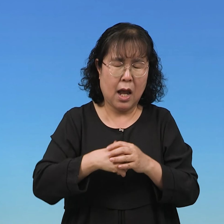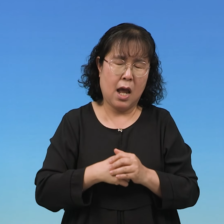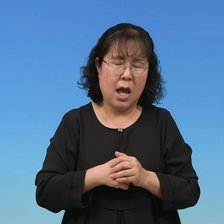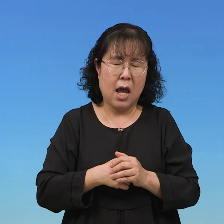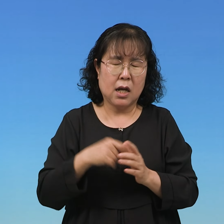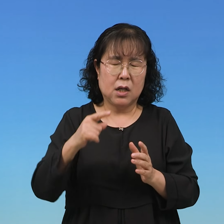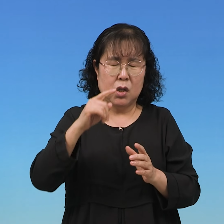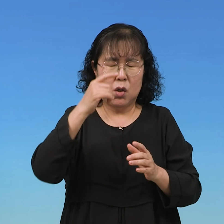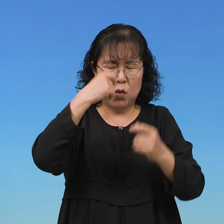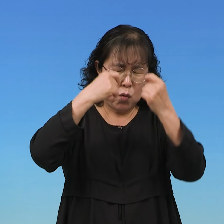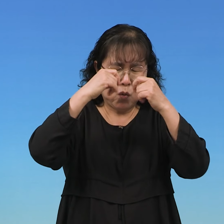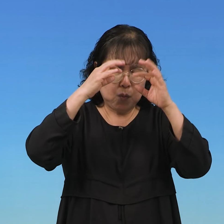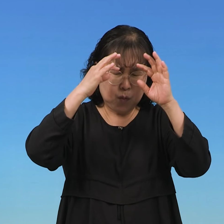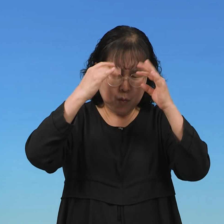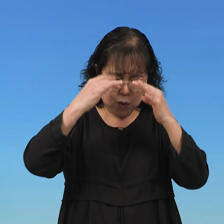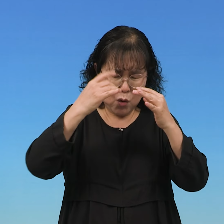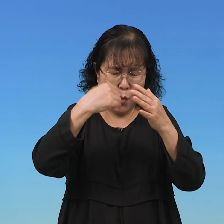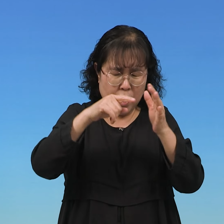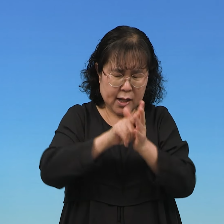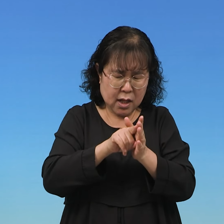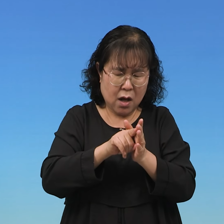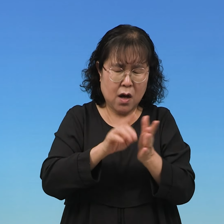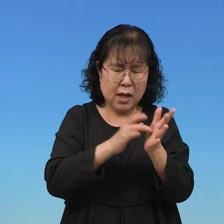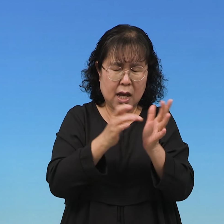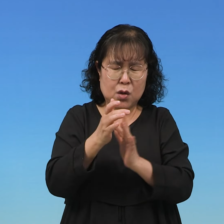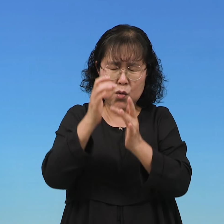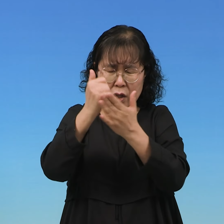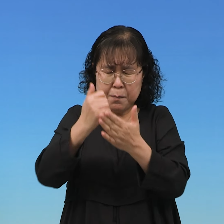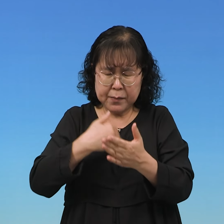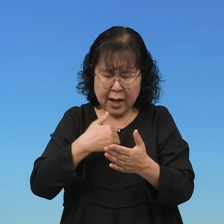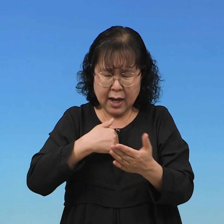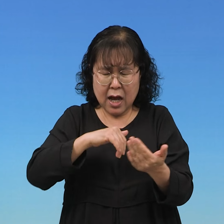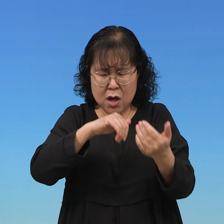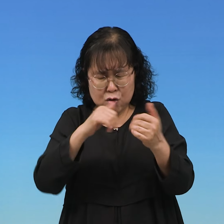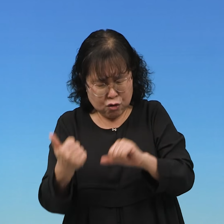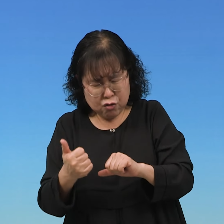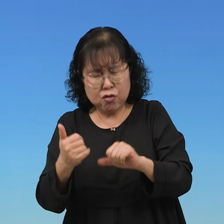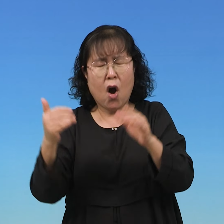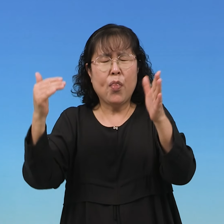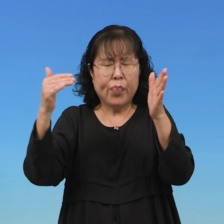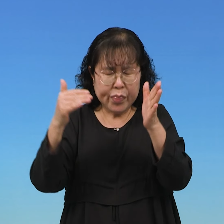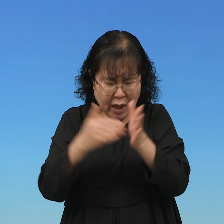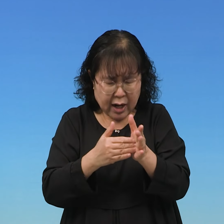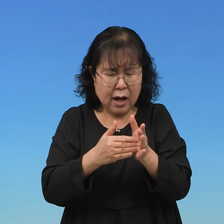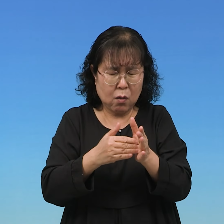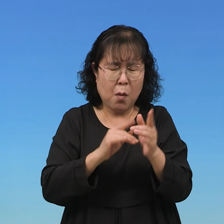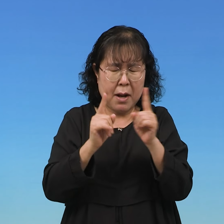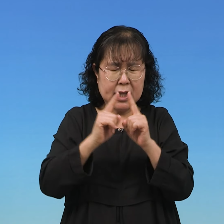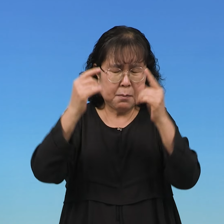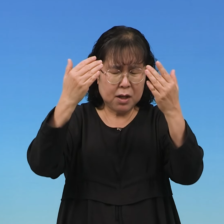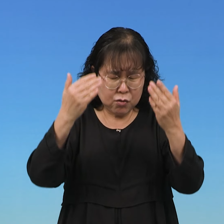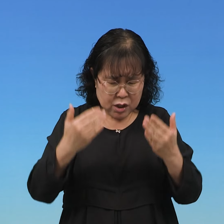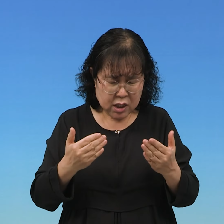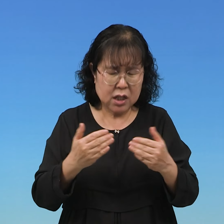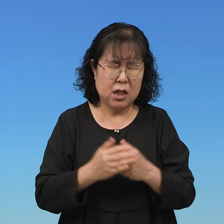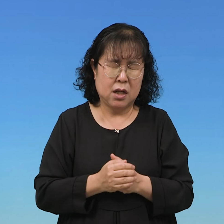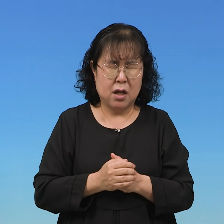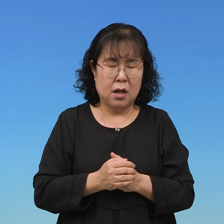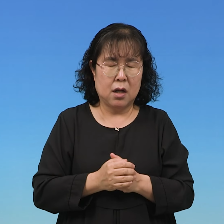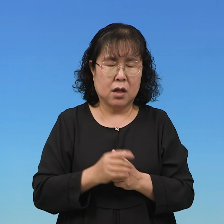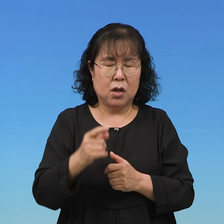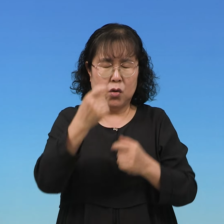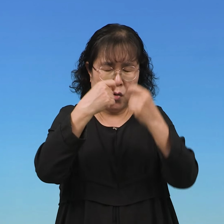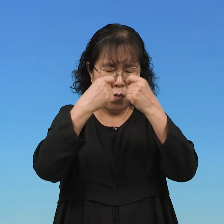흘리는 너의 눈물, 그 눈물을 위하여 내가 십자가 그 자리로 갈 수밖에 없었노라고.